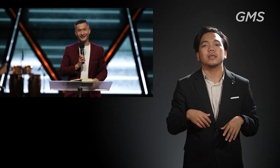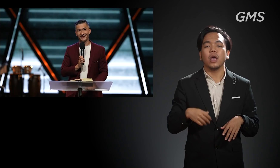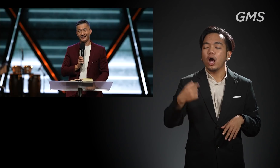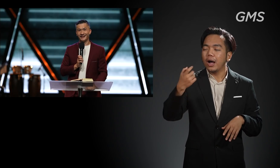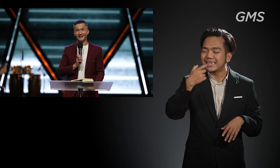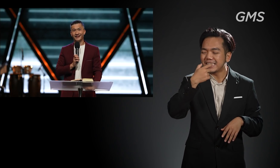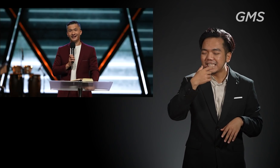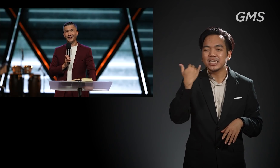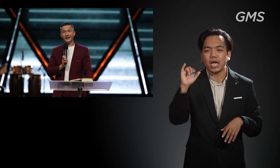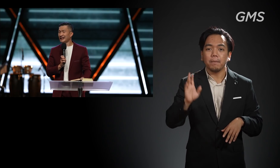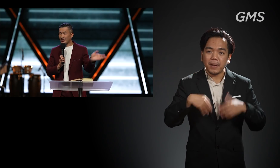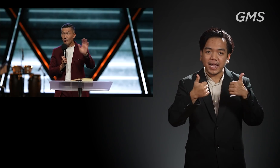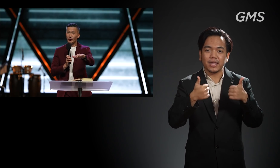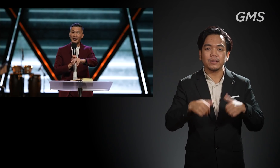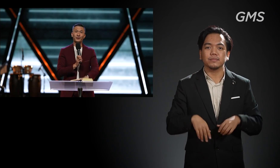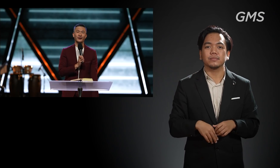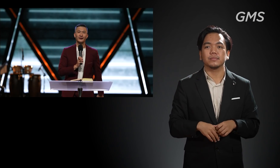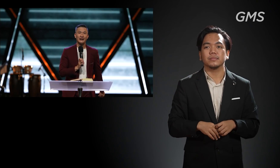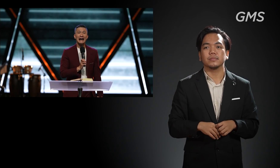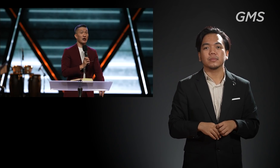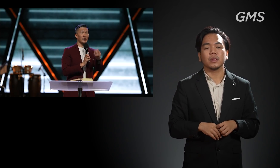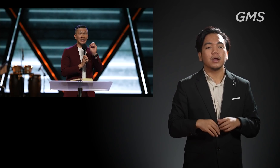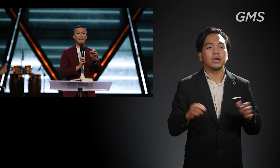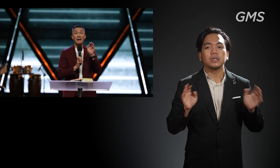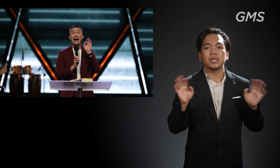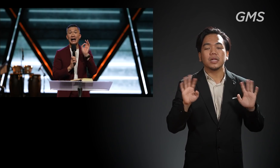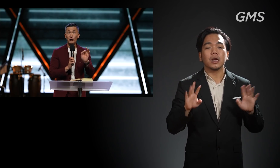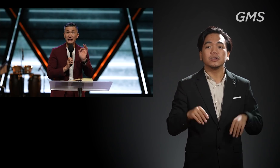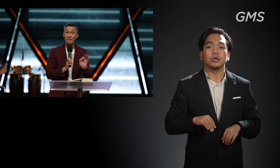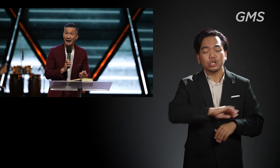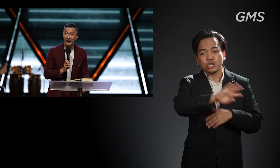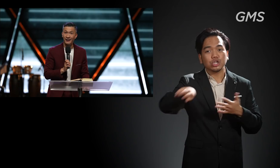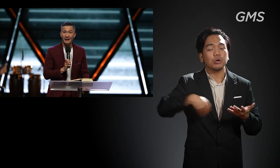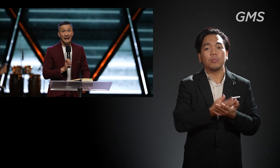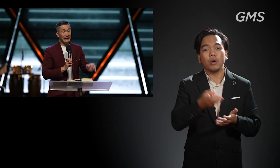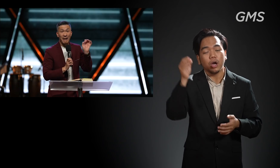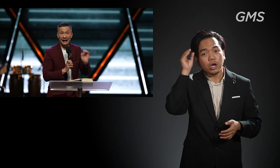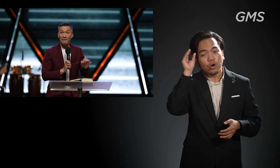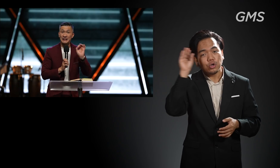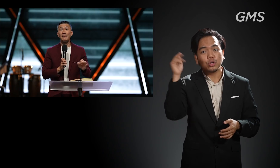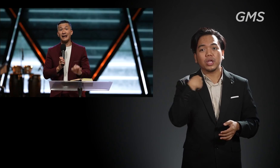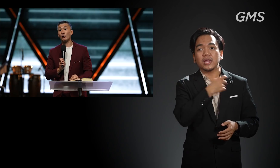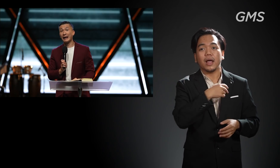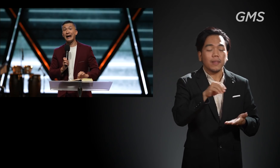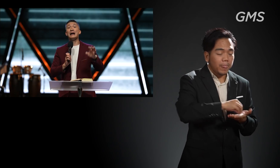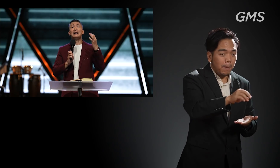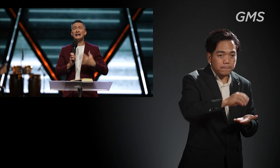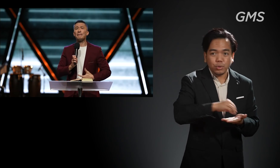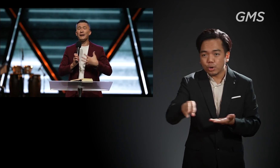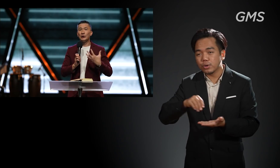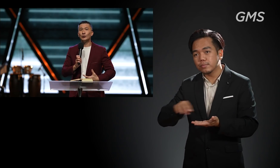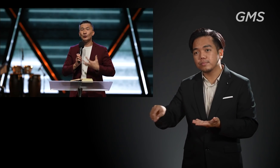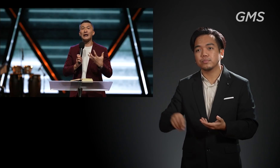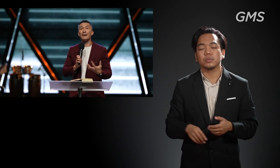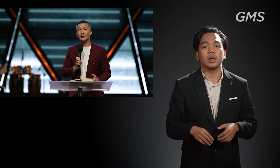tuanya. Tidak semua untuk ditabur. Ada roti yang memang harus dimakan. Dimakan bersama dengan keluarga